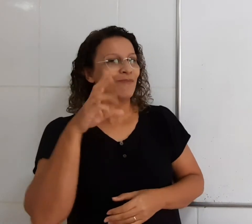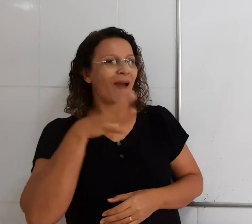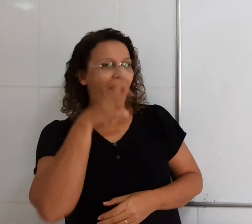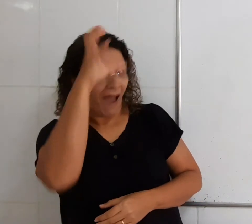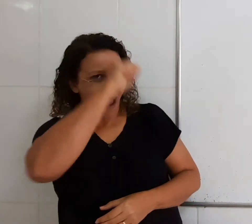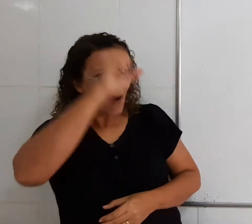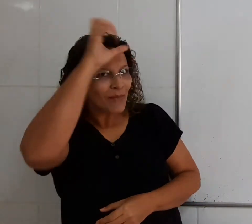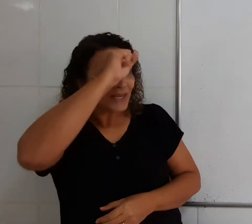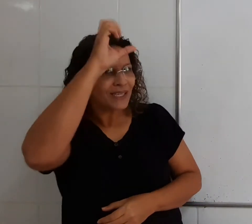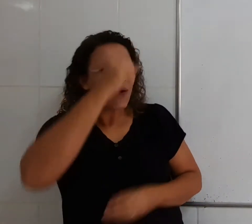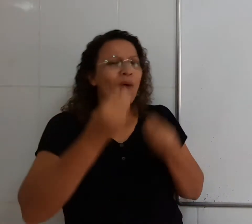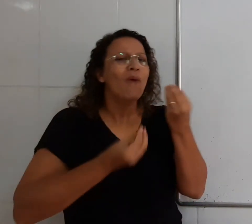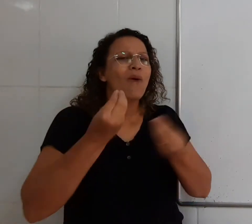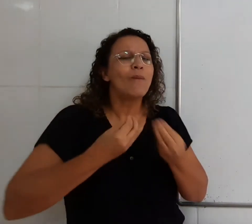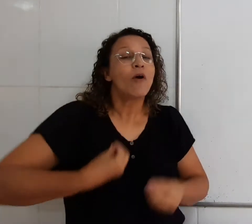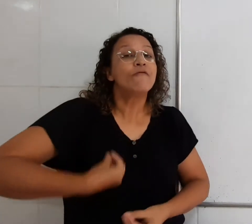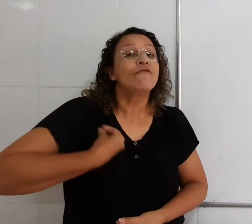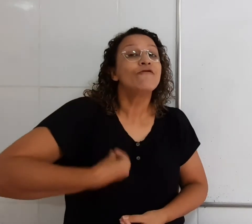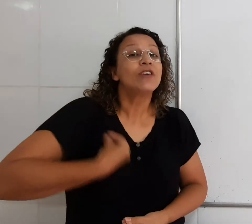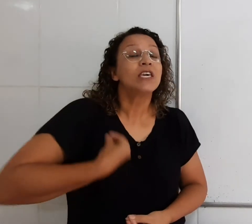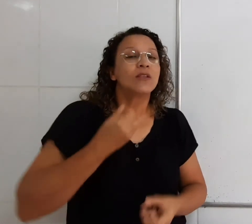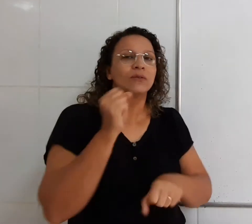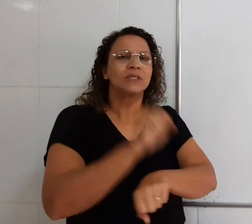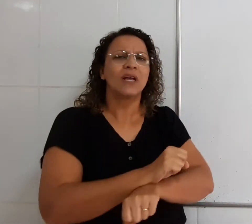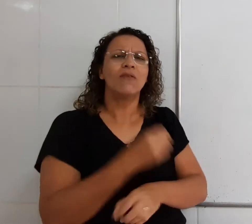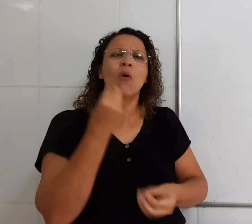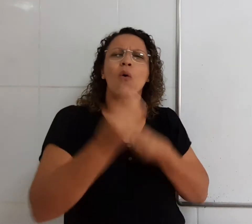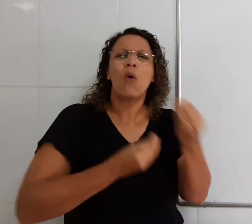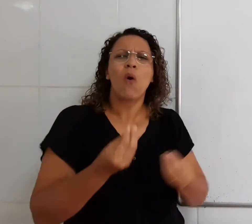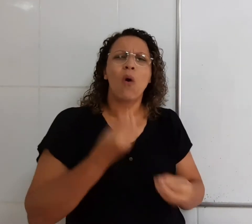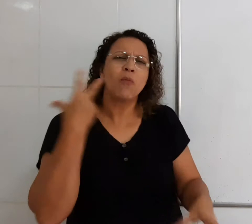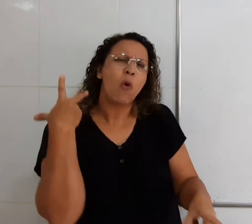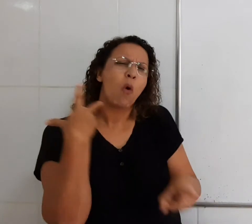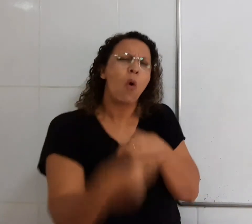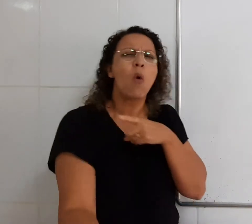era a vida dos escravos e como conquistavam sua liberdade.